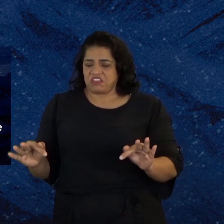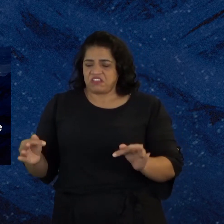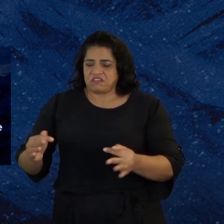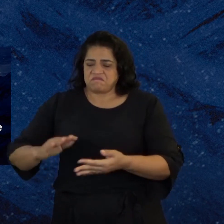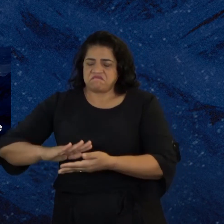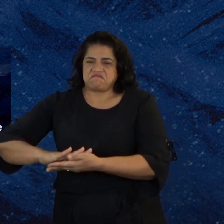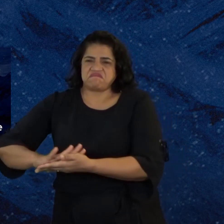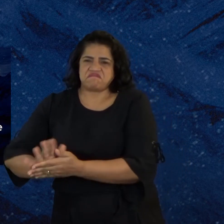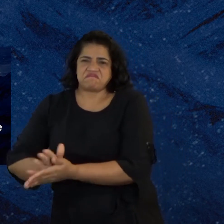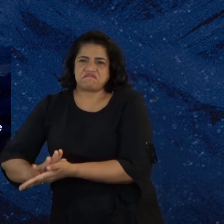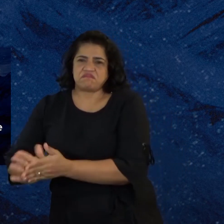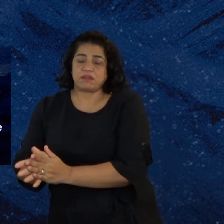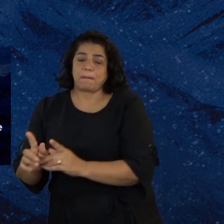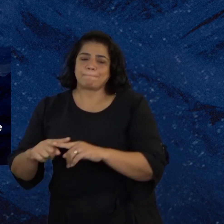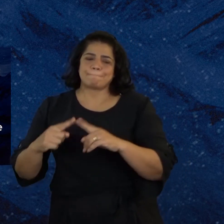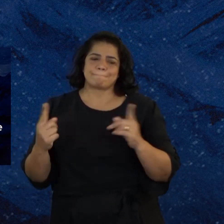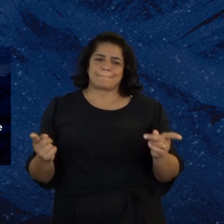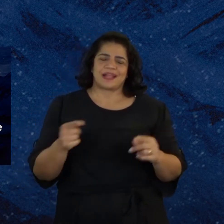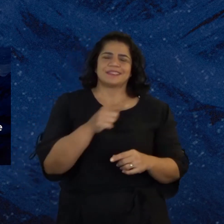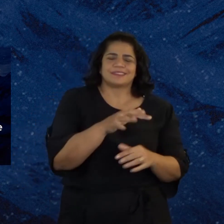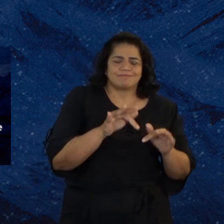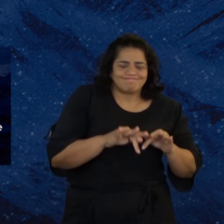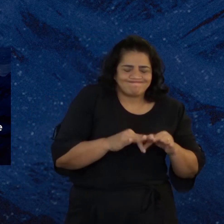será exaltado.